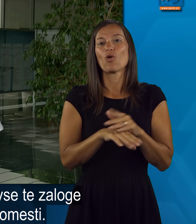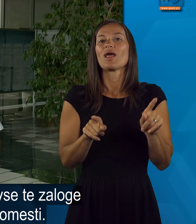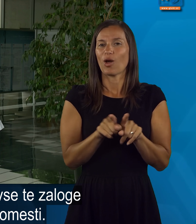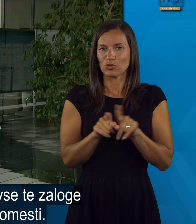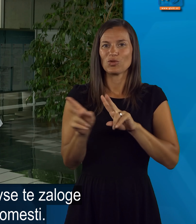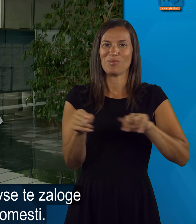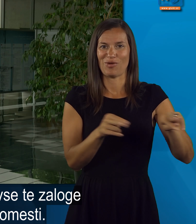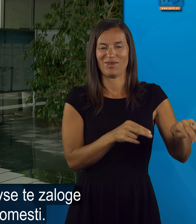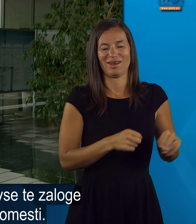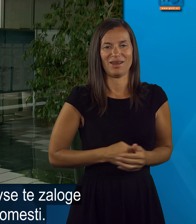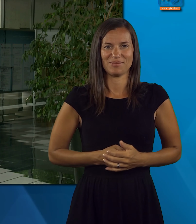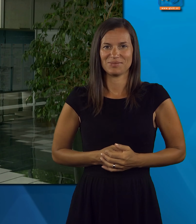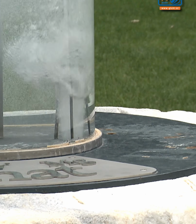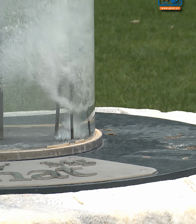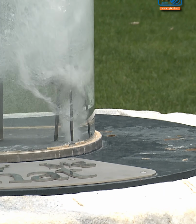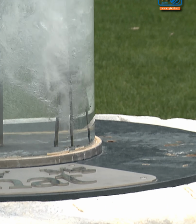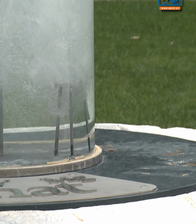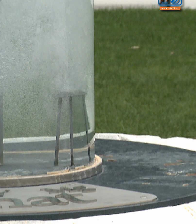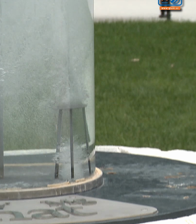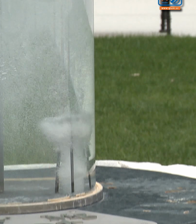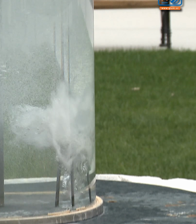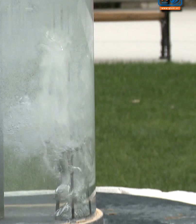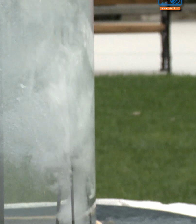tudi nadomestimo.